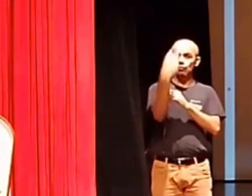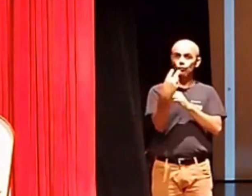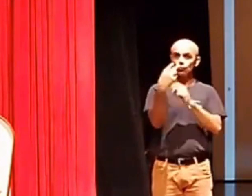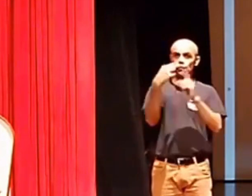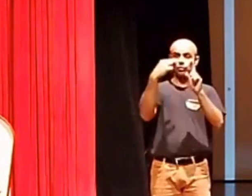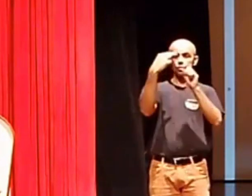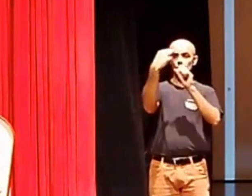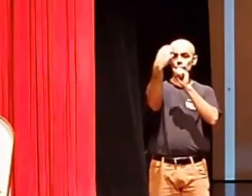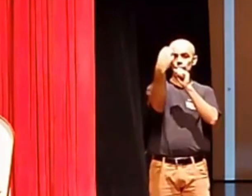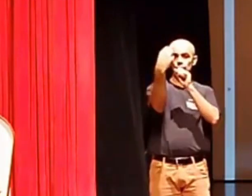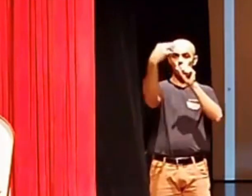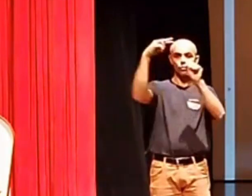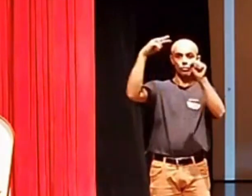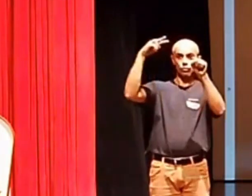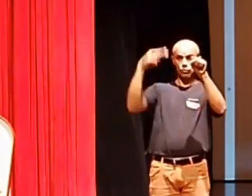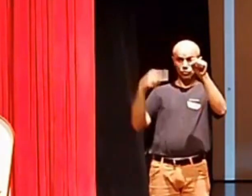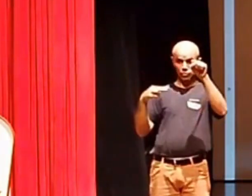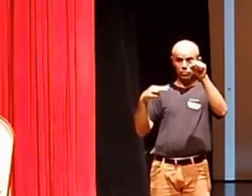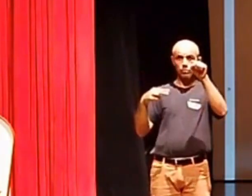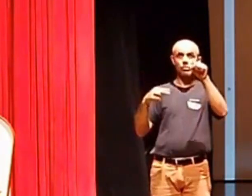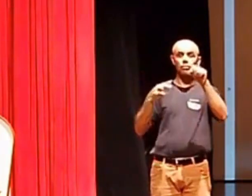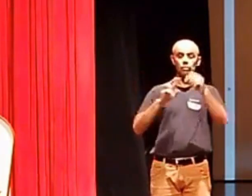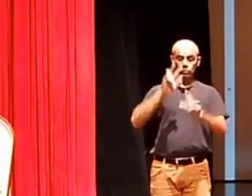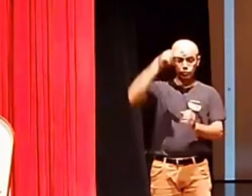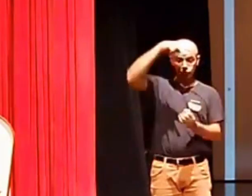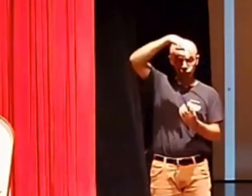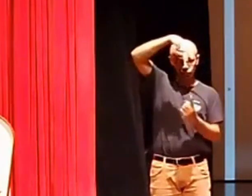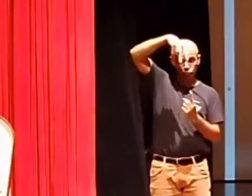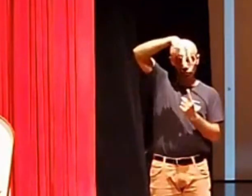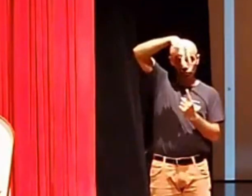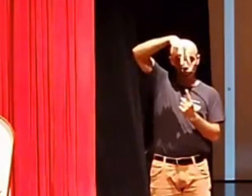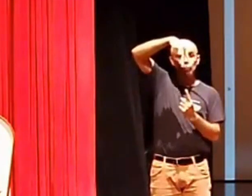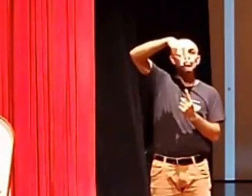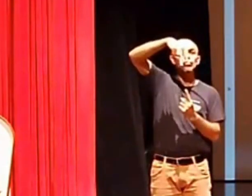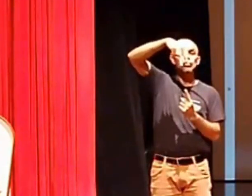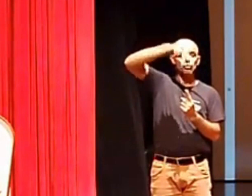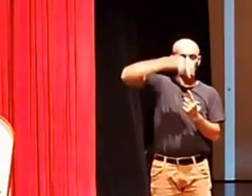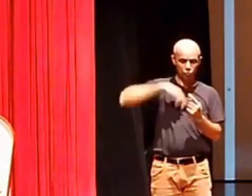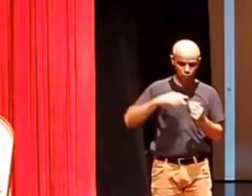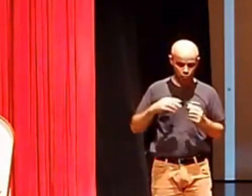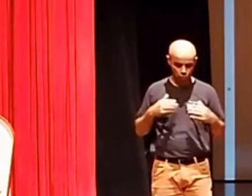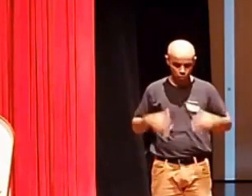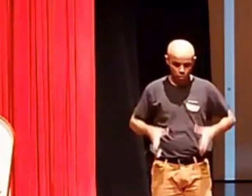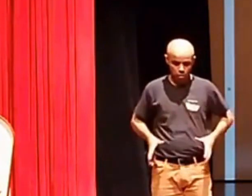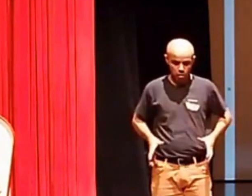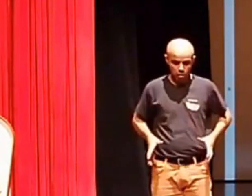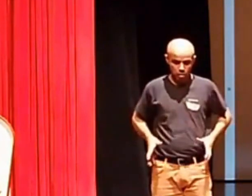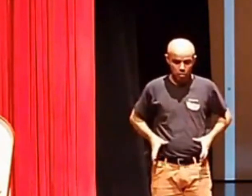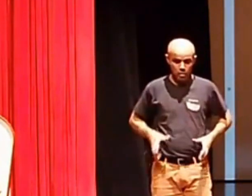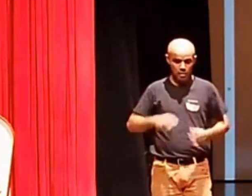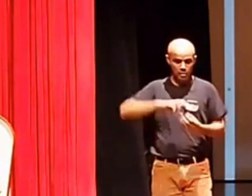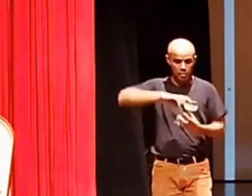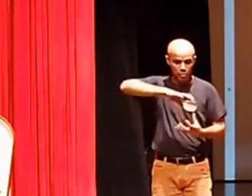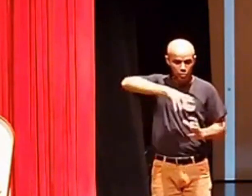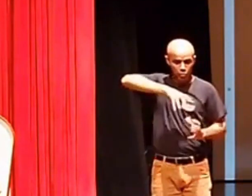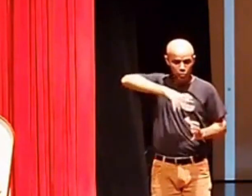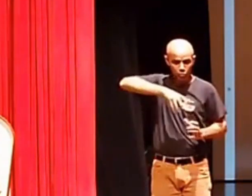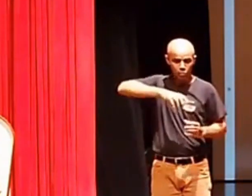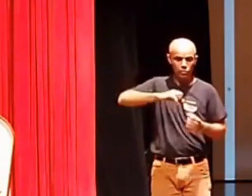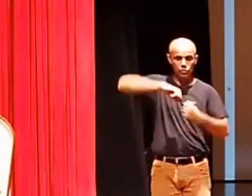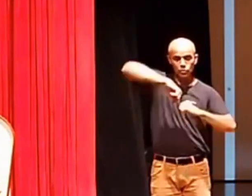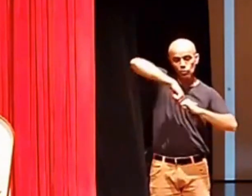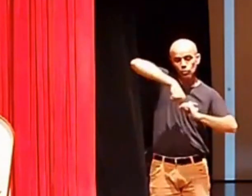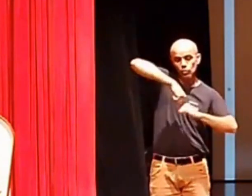vocês olham a pessoa de cima, vocês conseguem visualizar a rotação vertebral. Essa